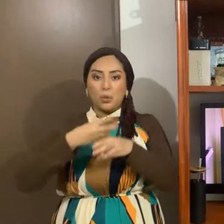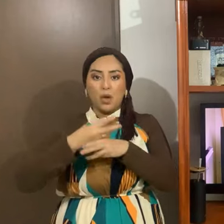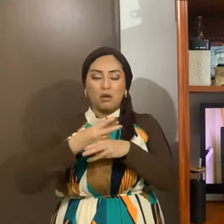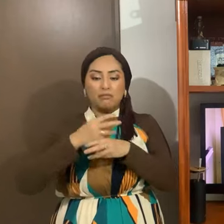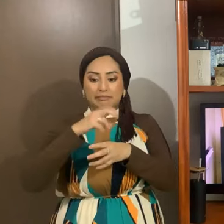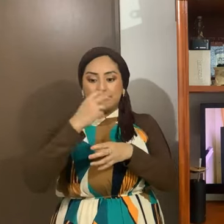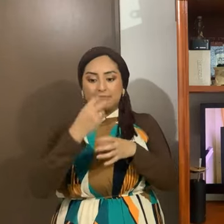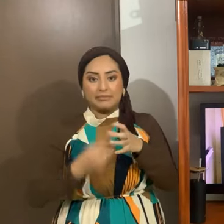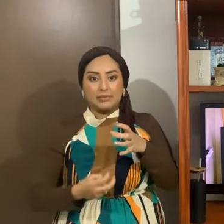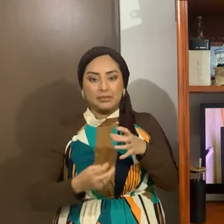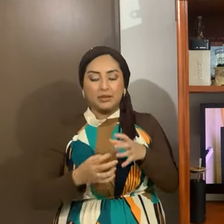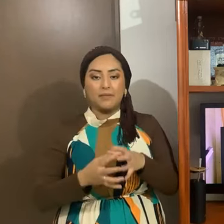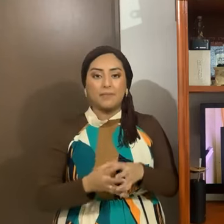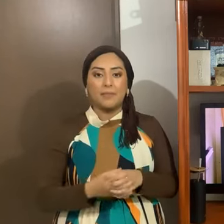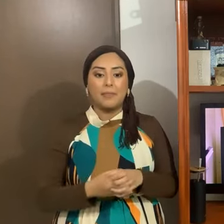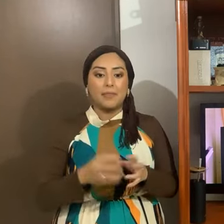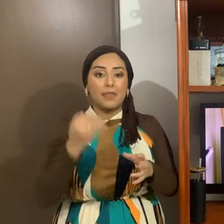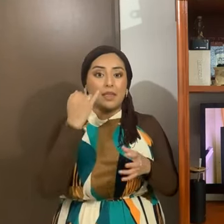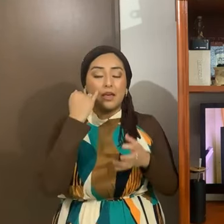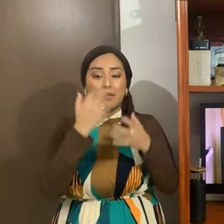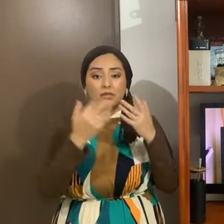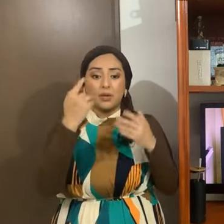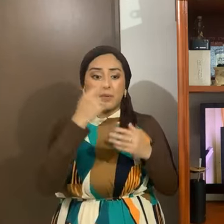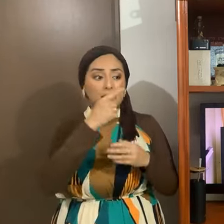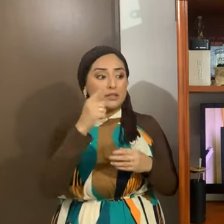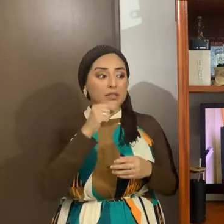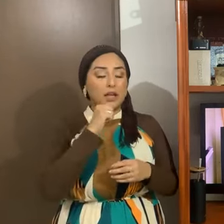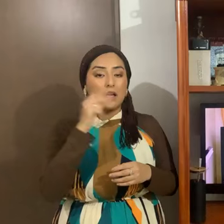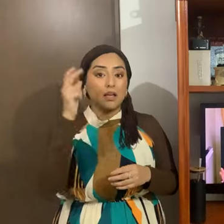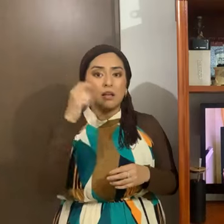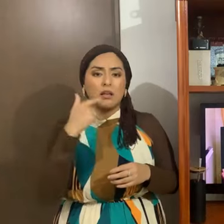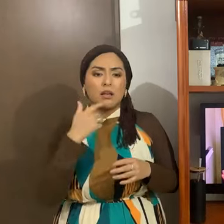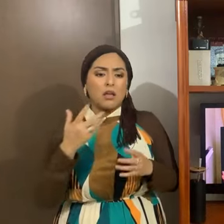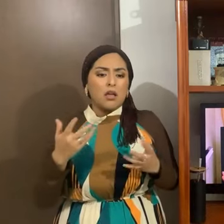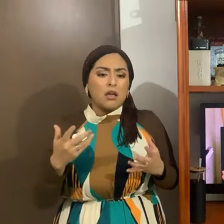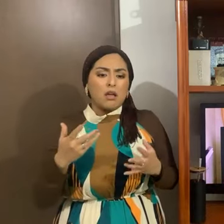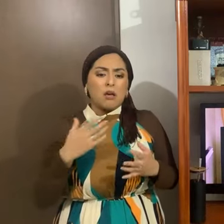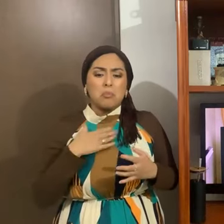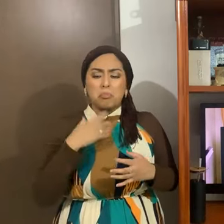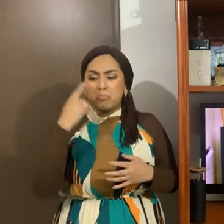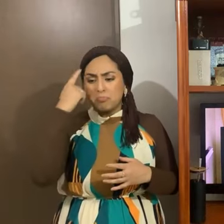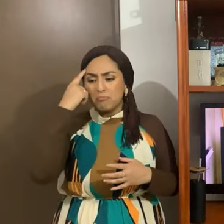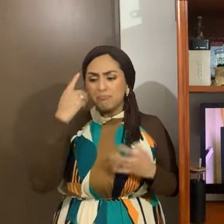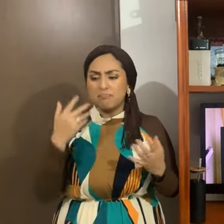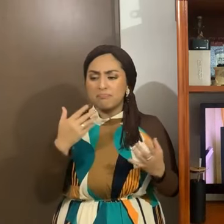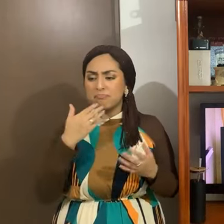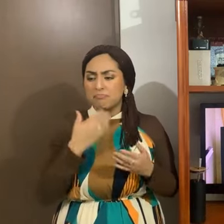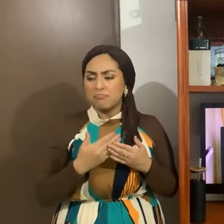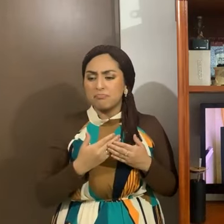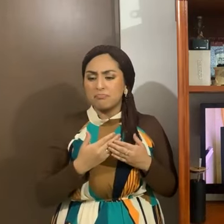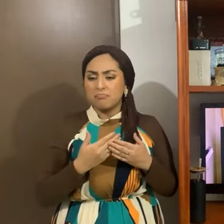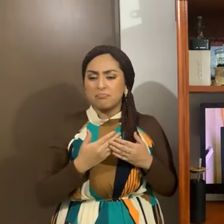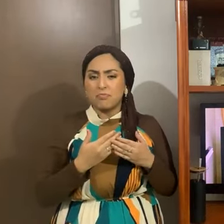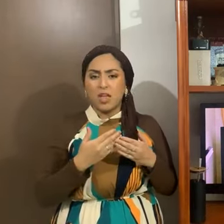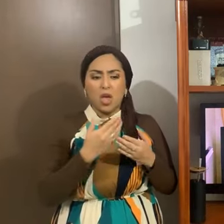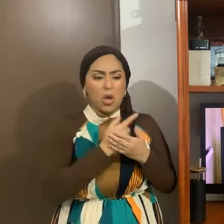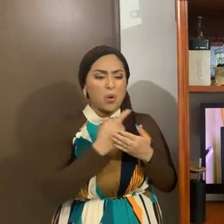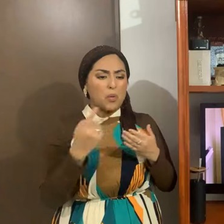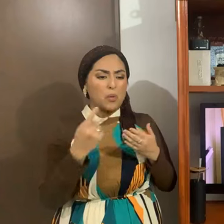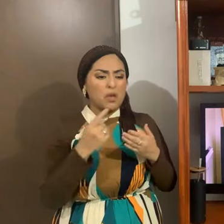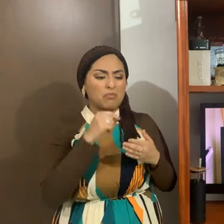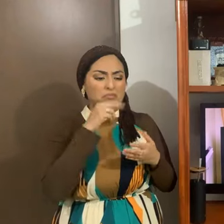en apostasía. Así que si alguien no escucha su conciencia, si alguien dice, no, pues yo pienso que estoy muy bien, aunque no toco la Biblia en toda la